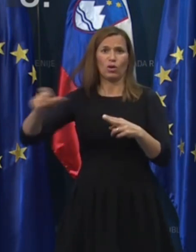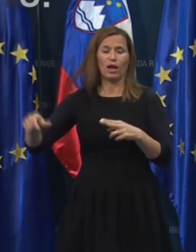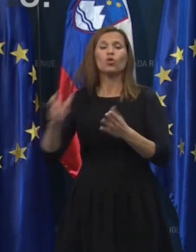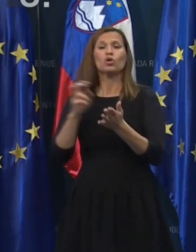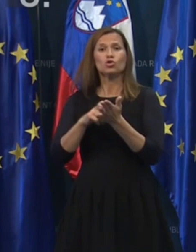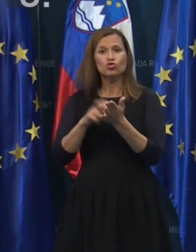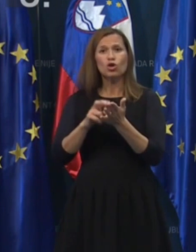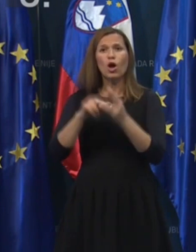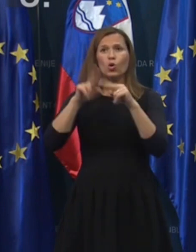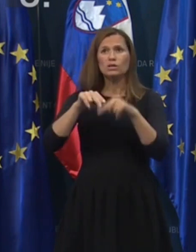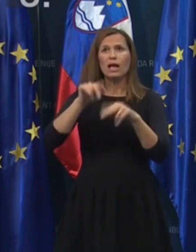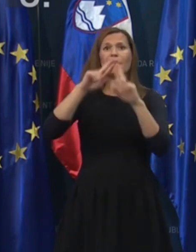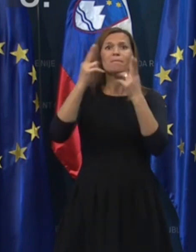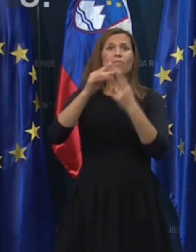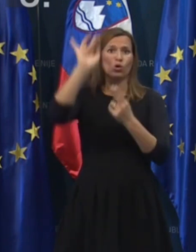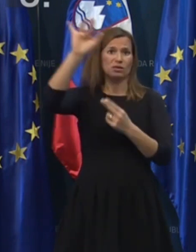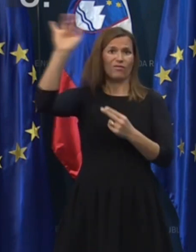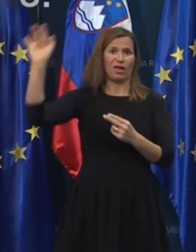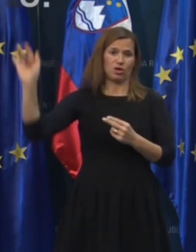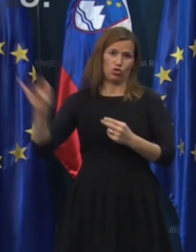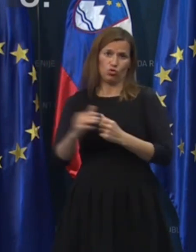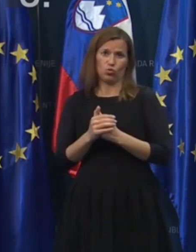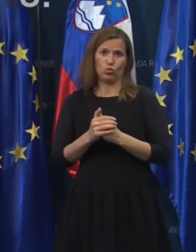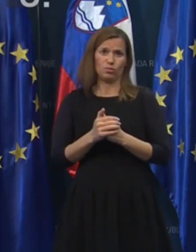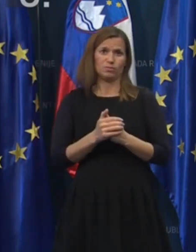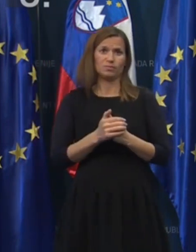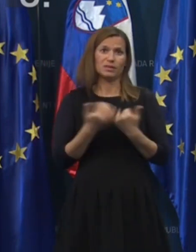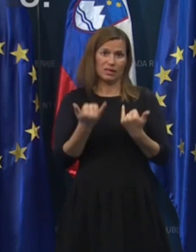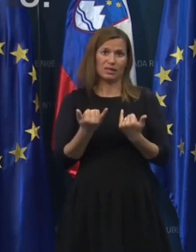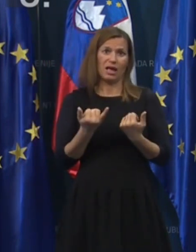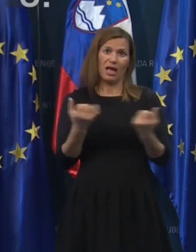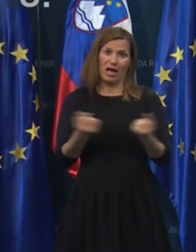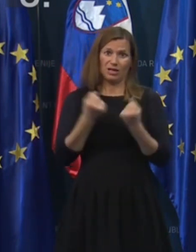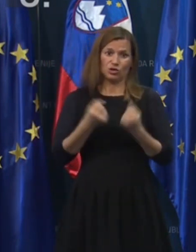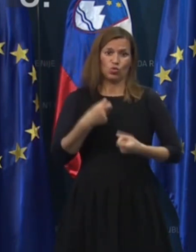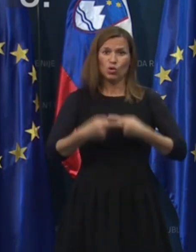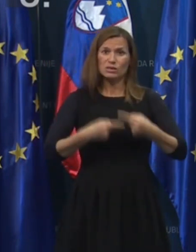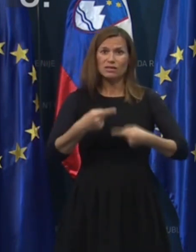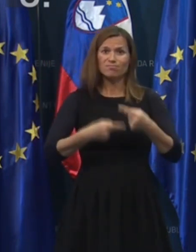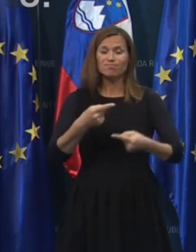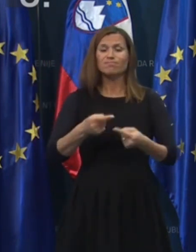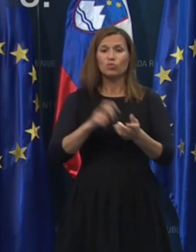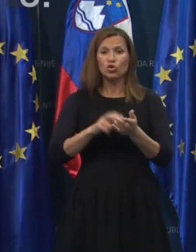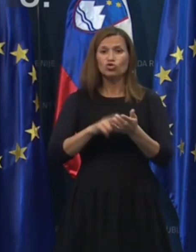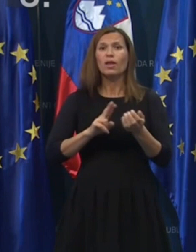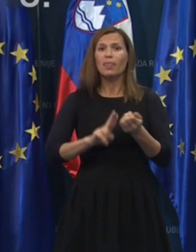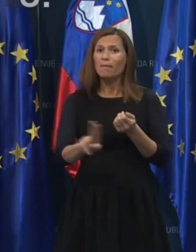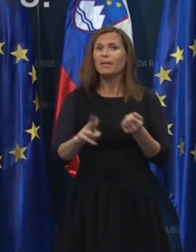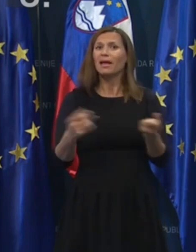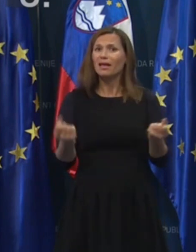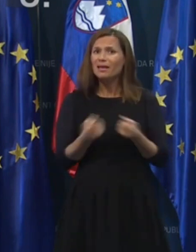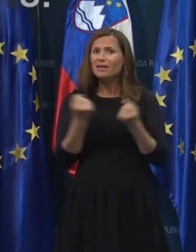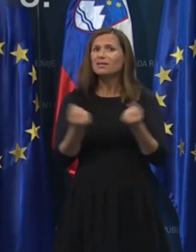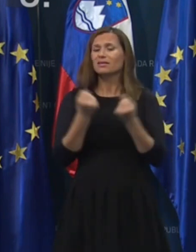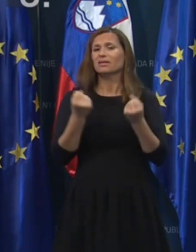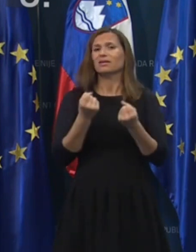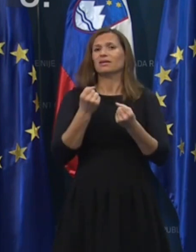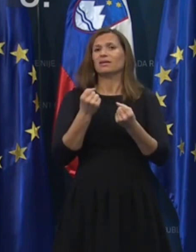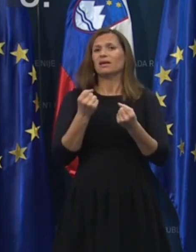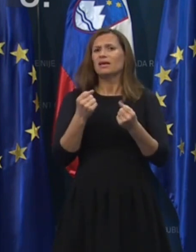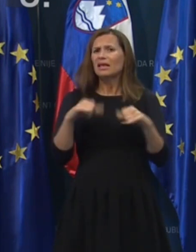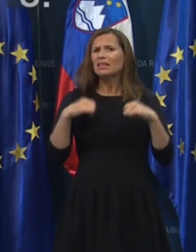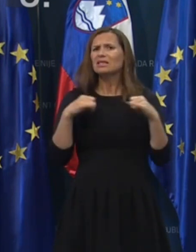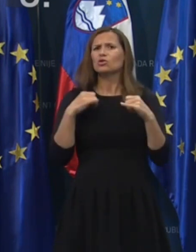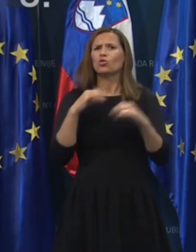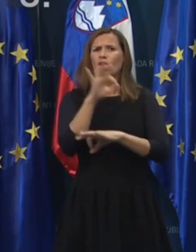po svetu. Operacije, ki so v teku, se bodo intenzivno načrtovale tudi v naslednjih